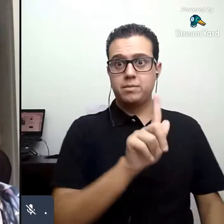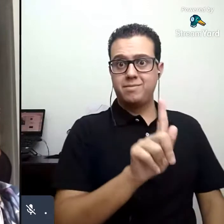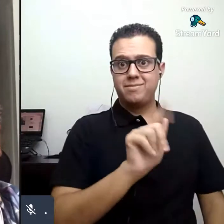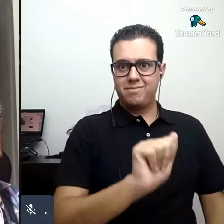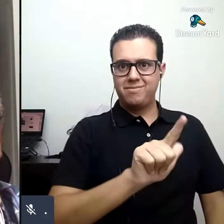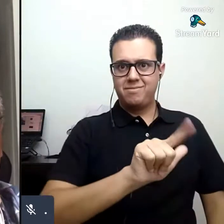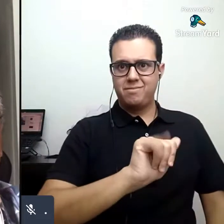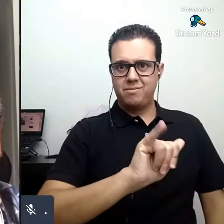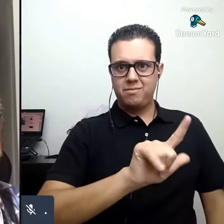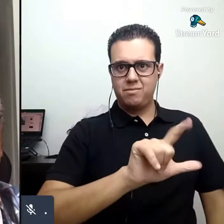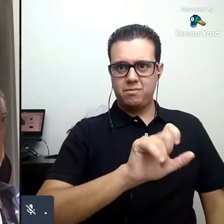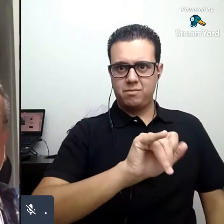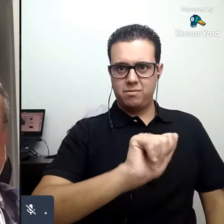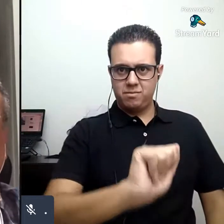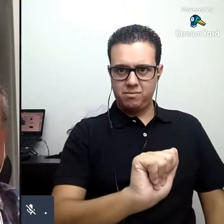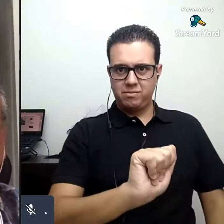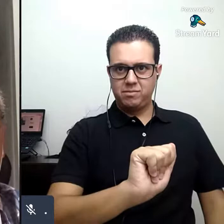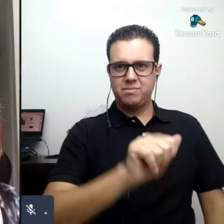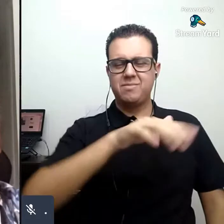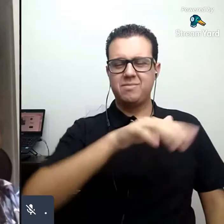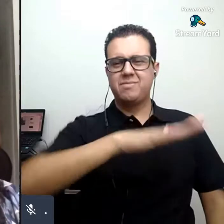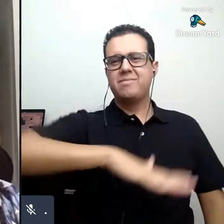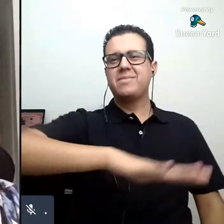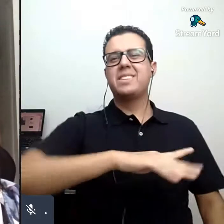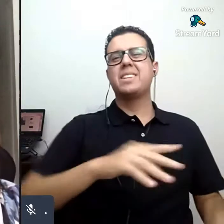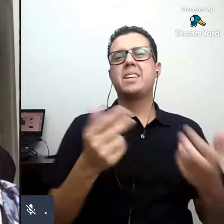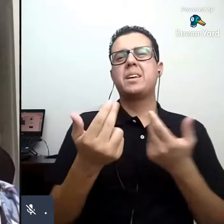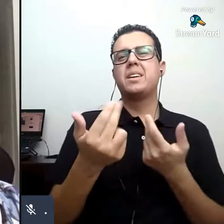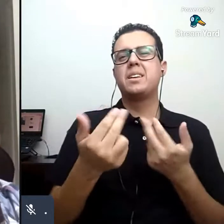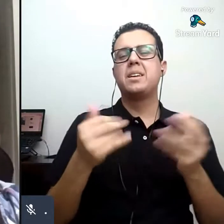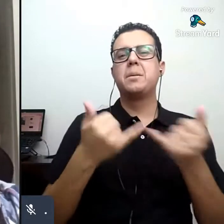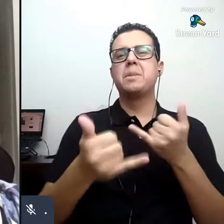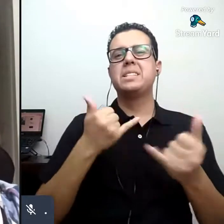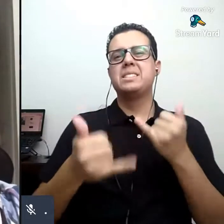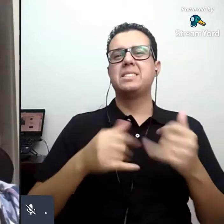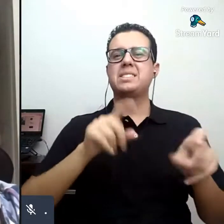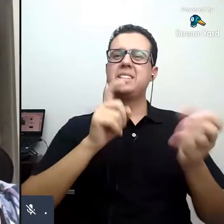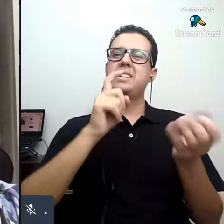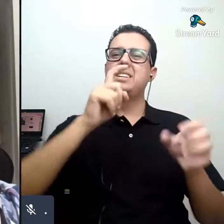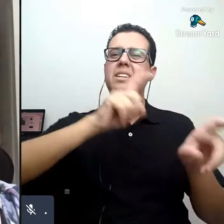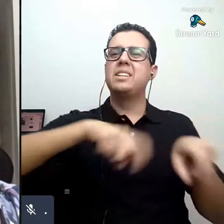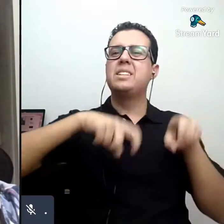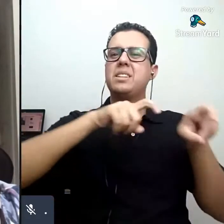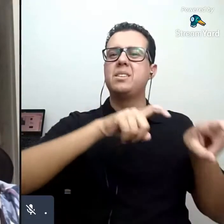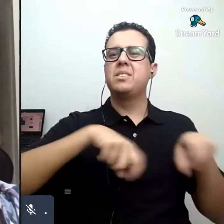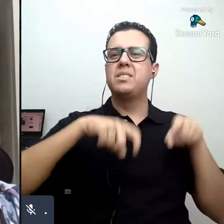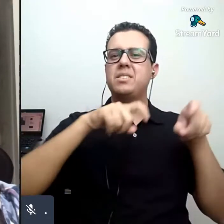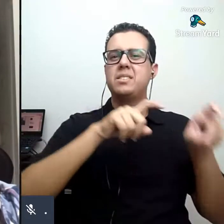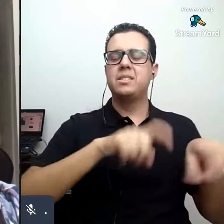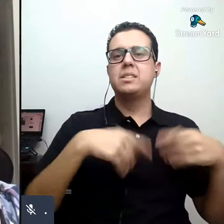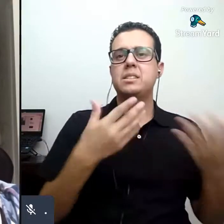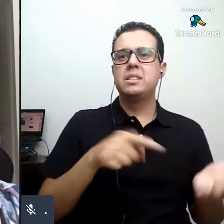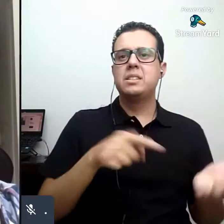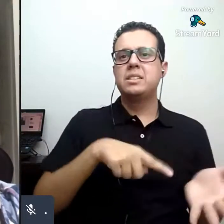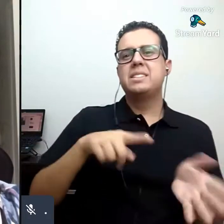judeus, por aqueles que viviam na cidade grande de Jerusalém, o que eles se